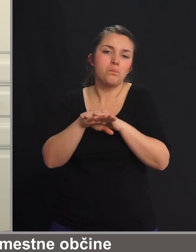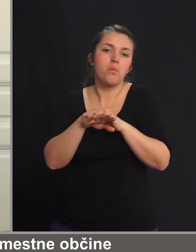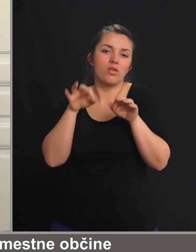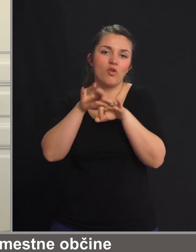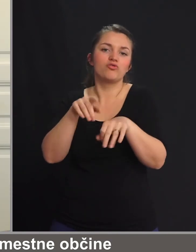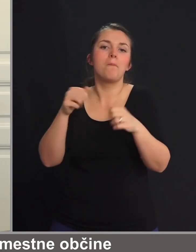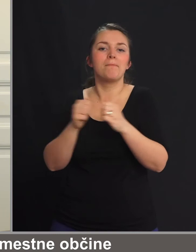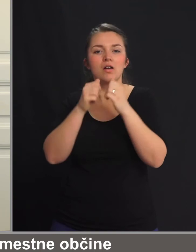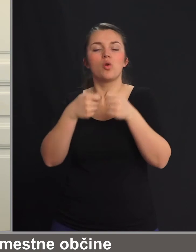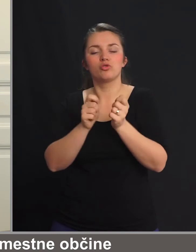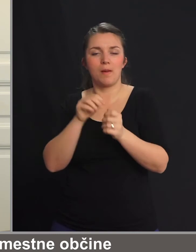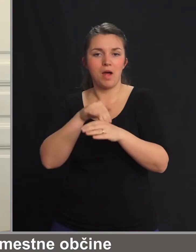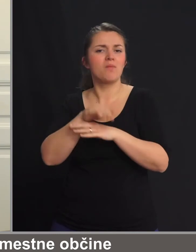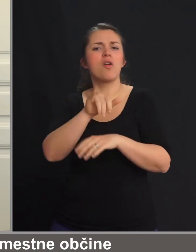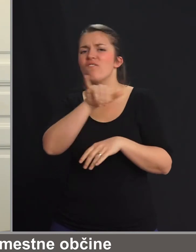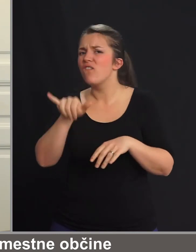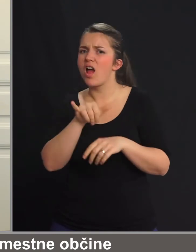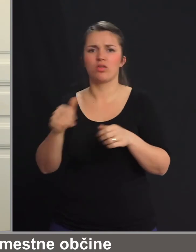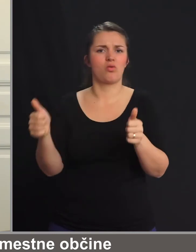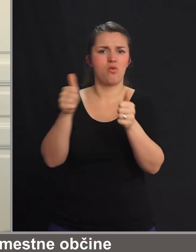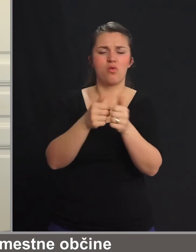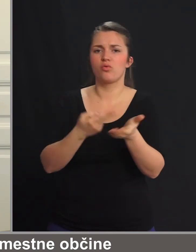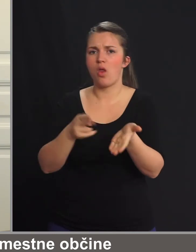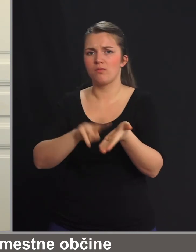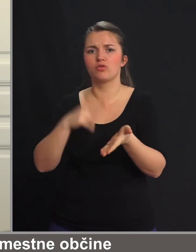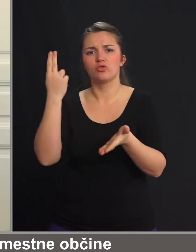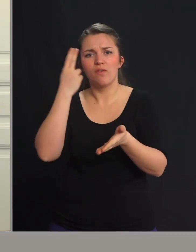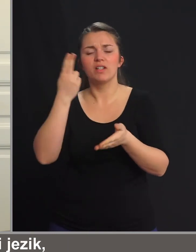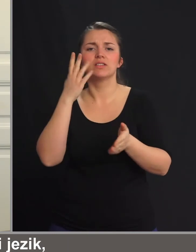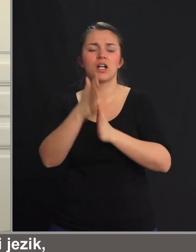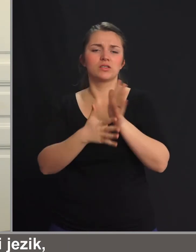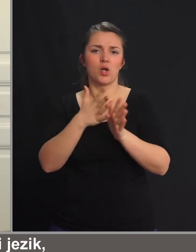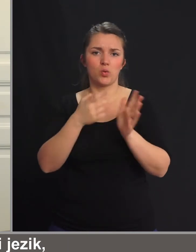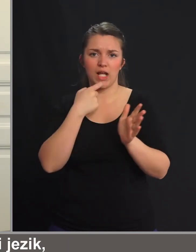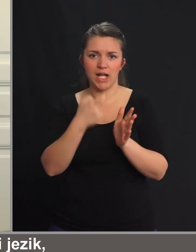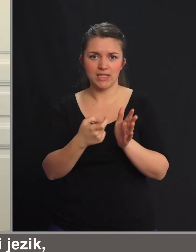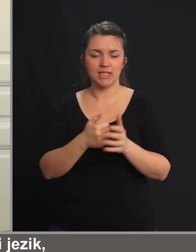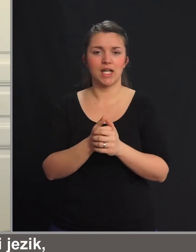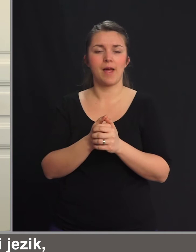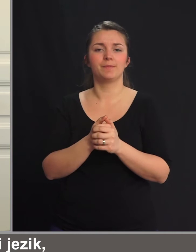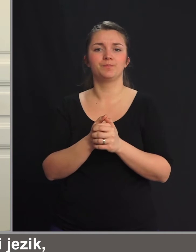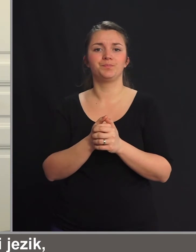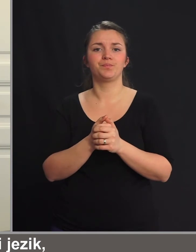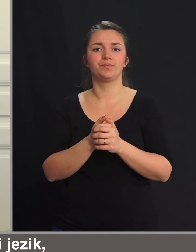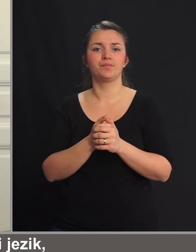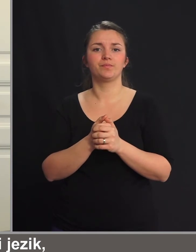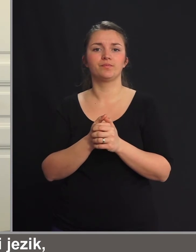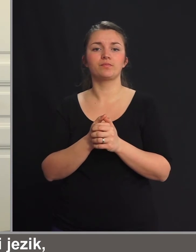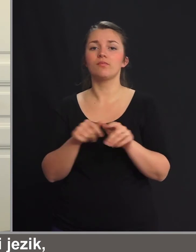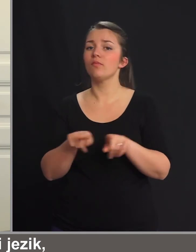mestne občine Maribor vedno zagotovljenega tolmača slovenskega znakovnega